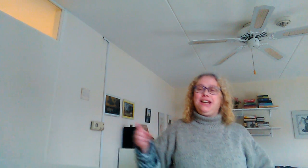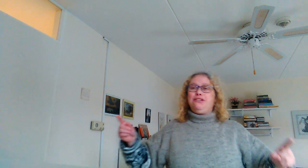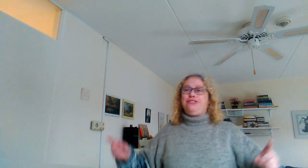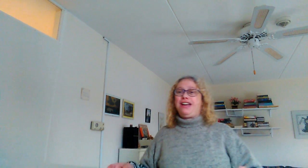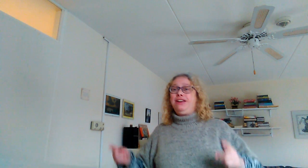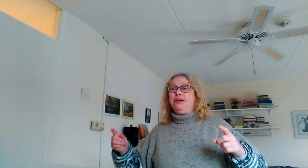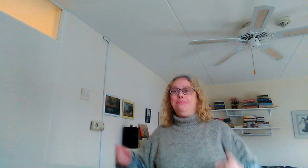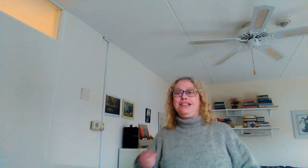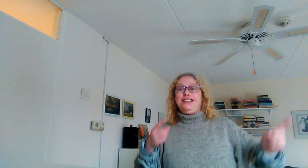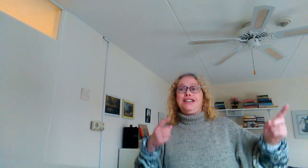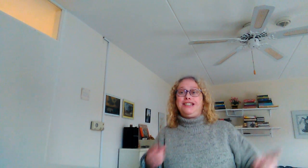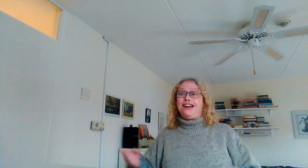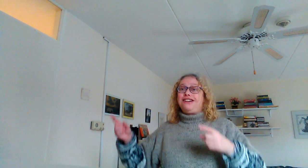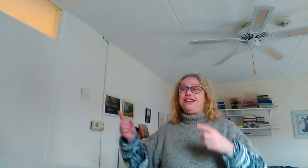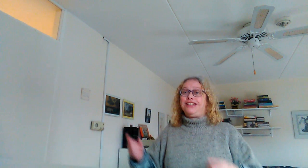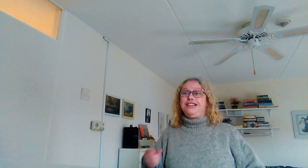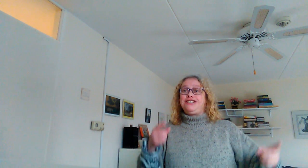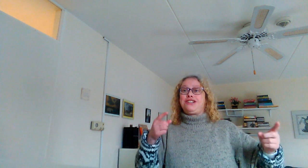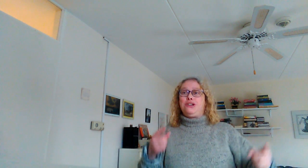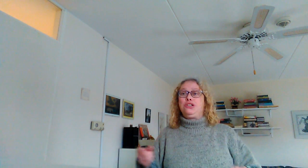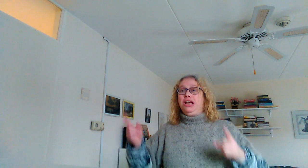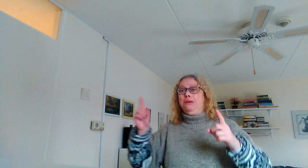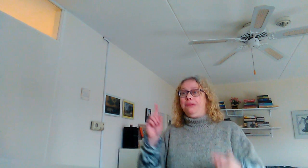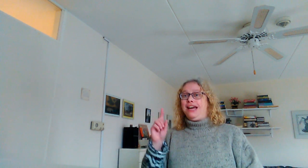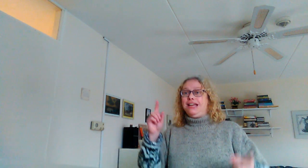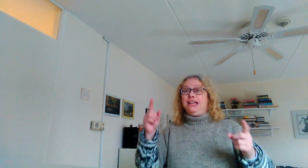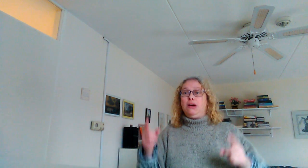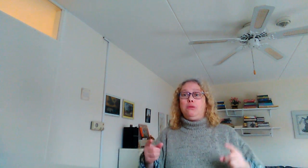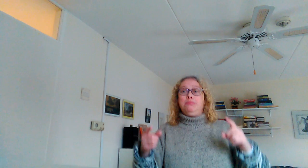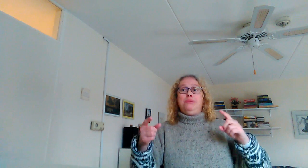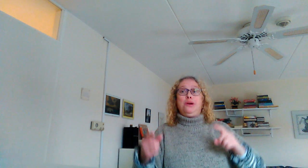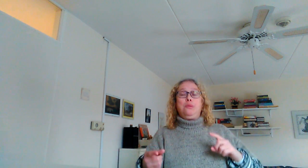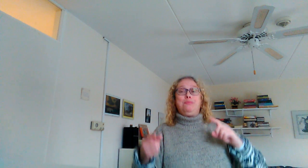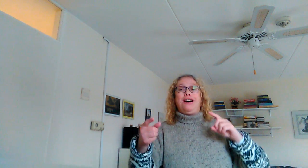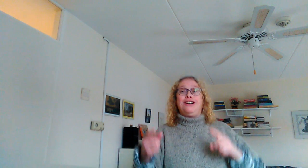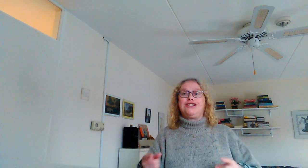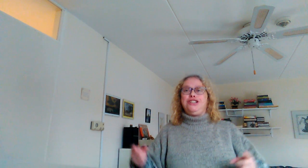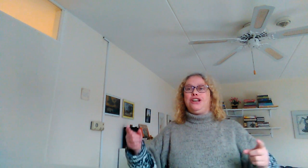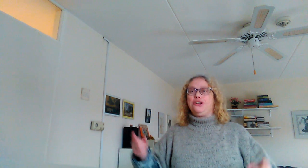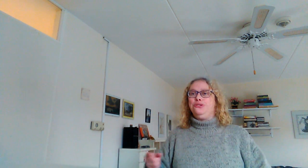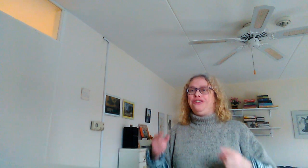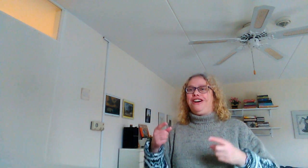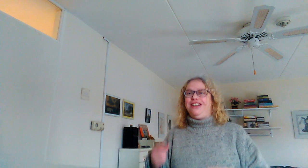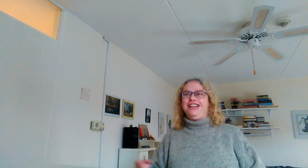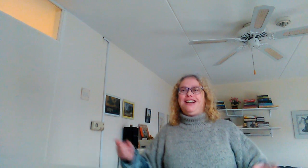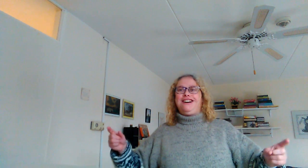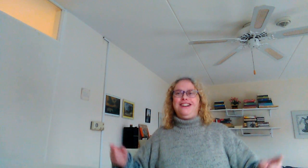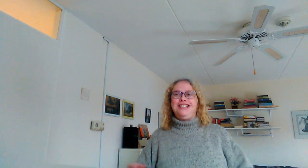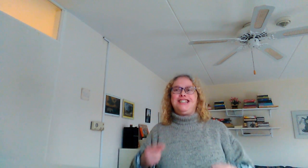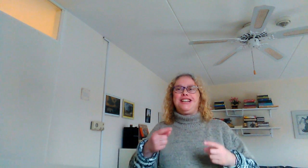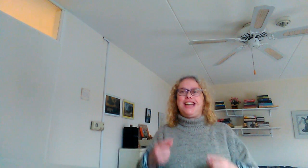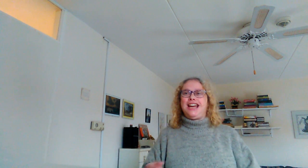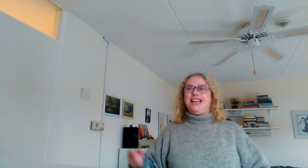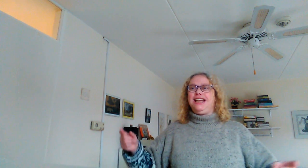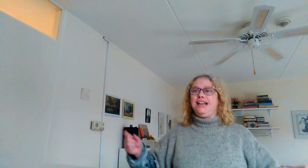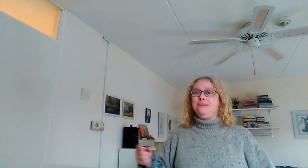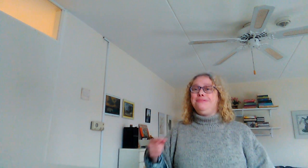Radio 5. Met je dag is goed bij Omroep Max. Jeroen van Inkel is het